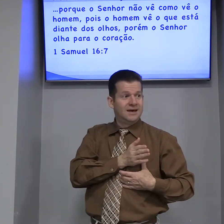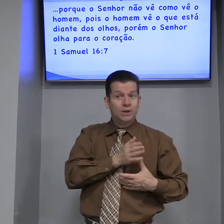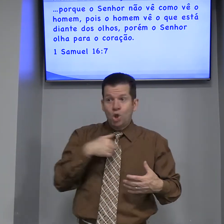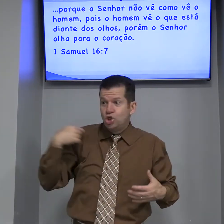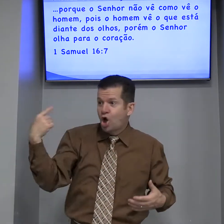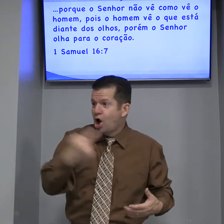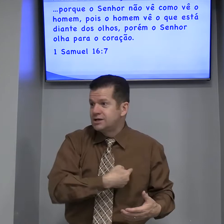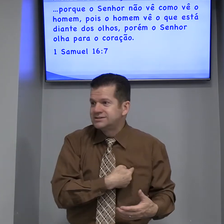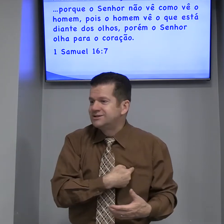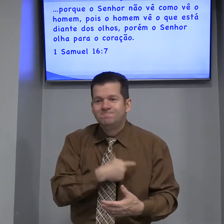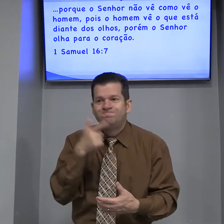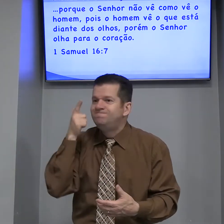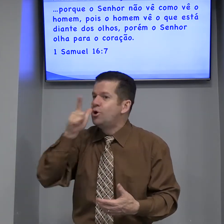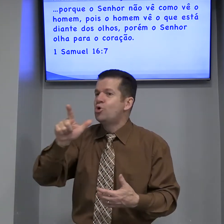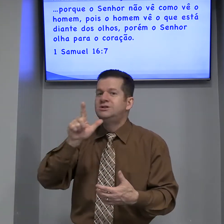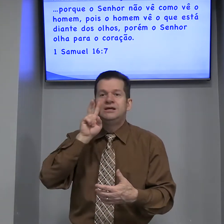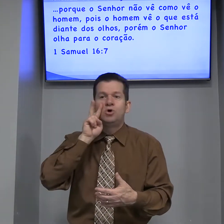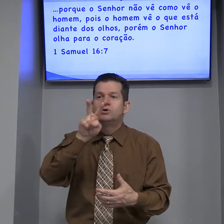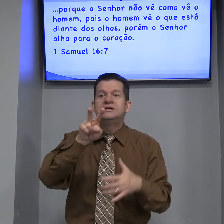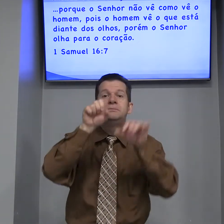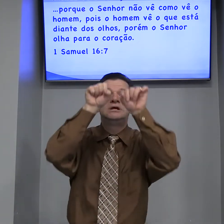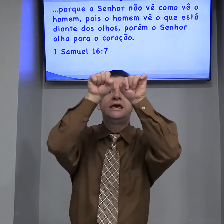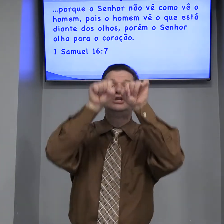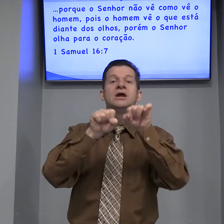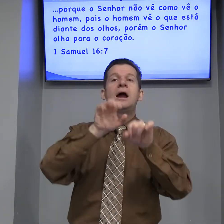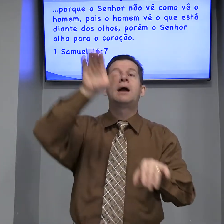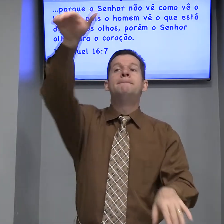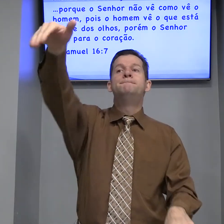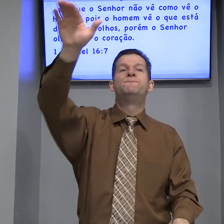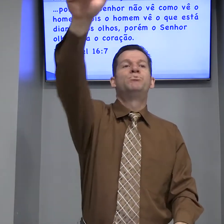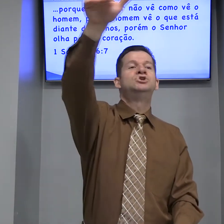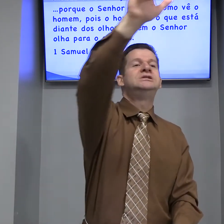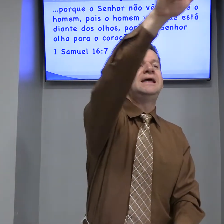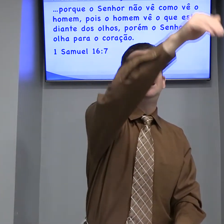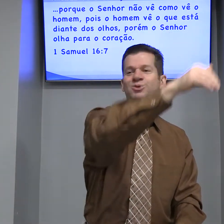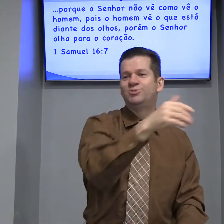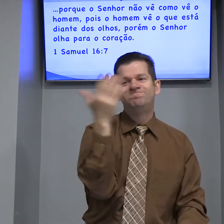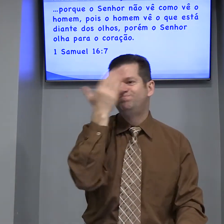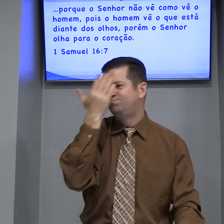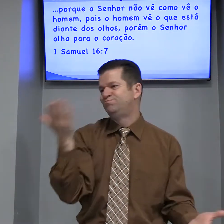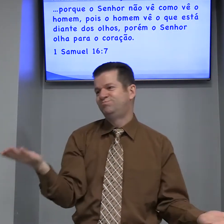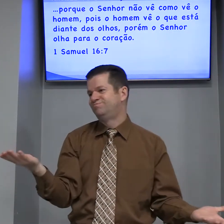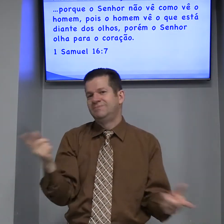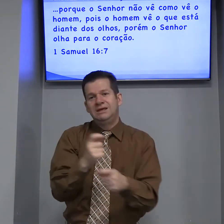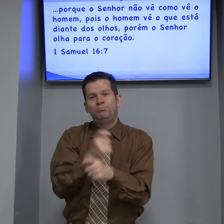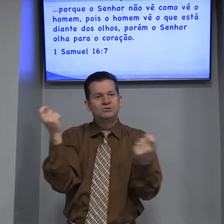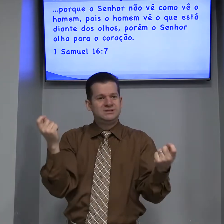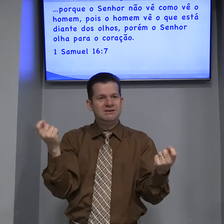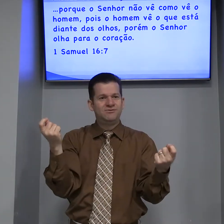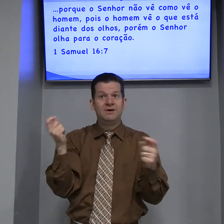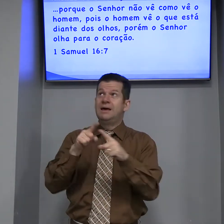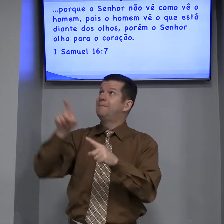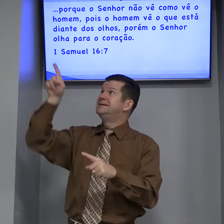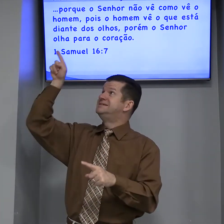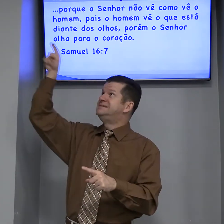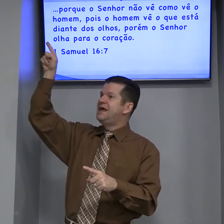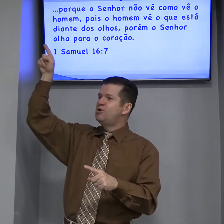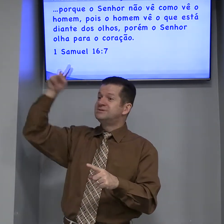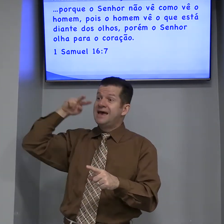Então, nós não conseguimos enxergar por de dentro. Impossível. Mas Deus,